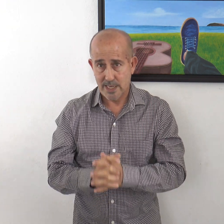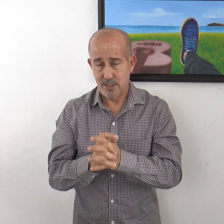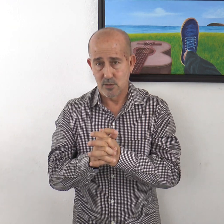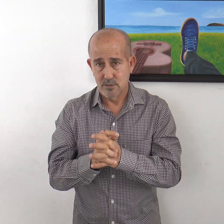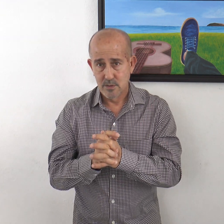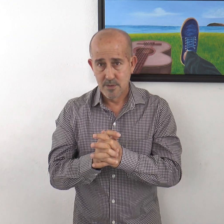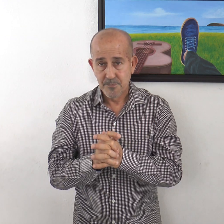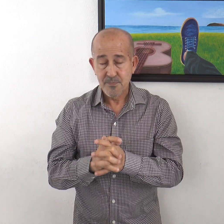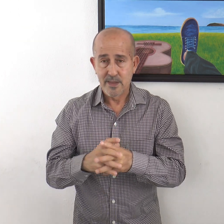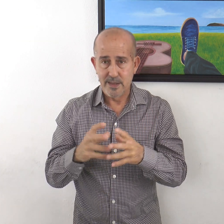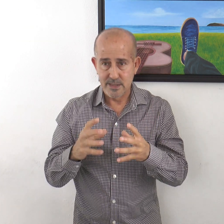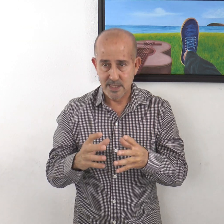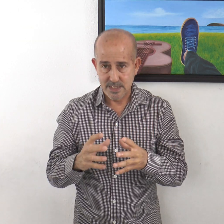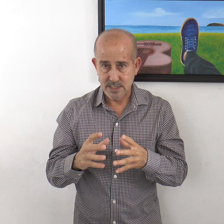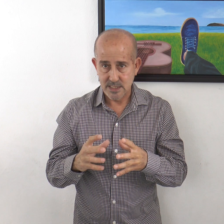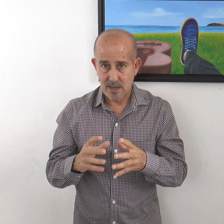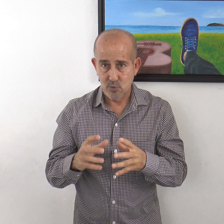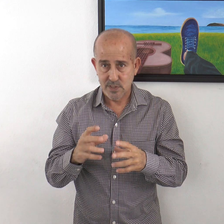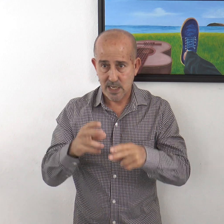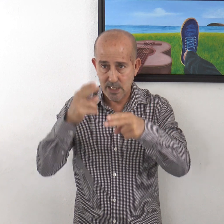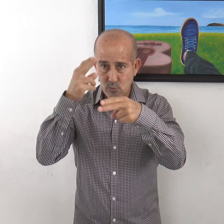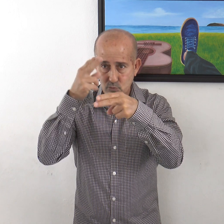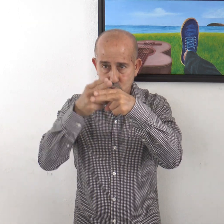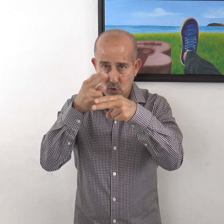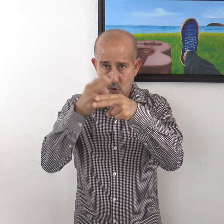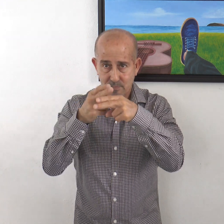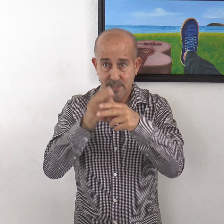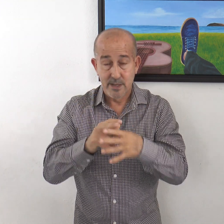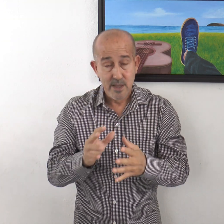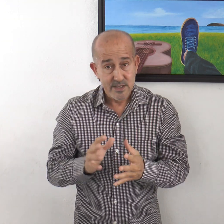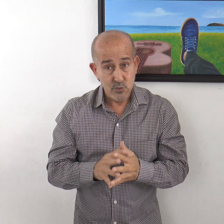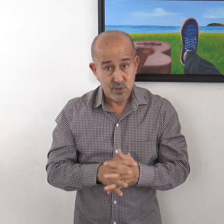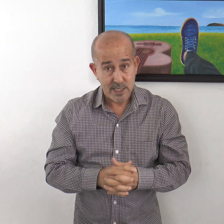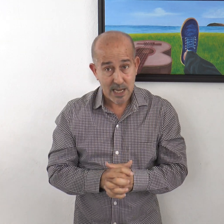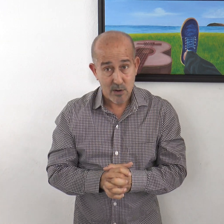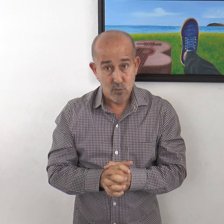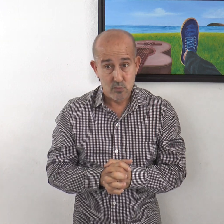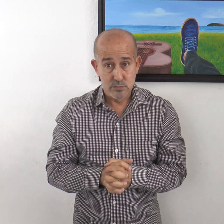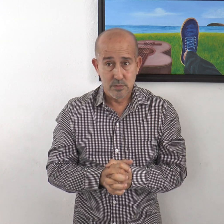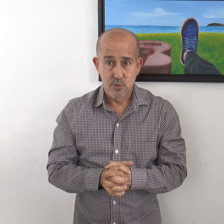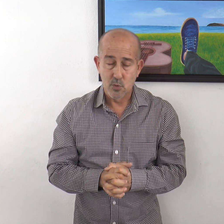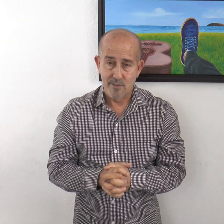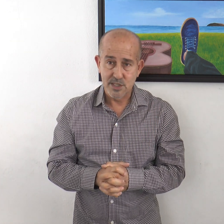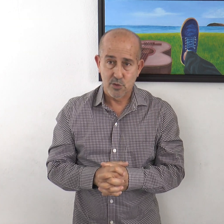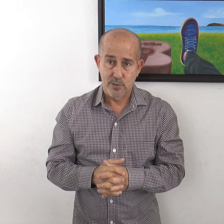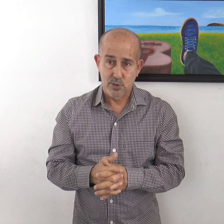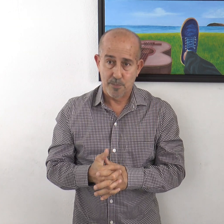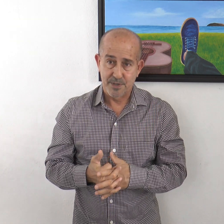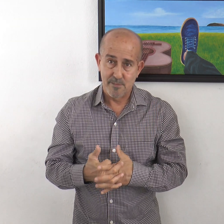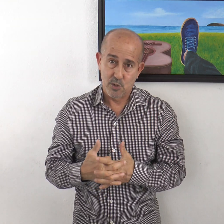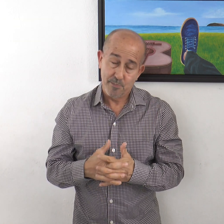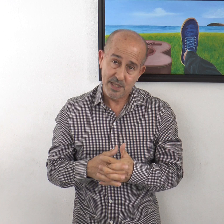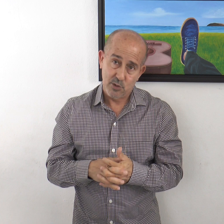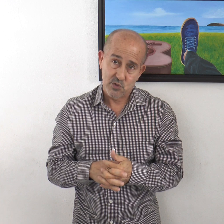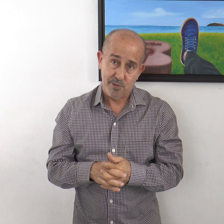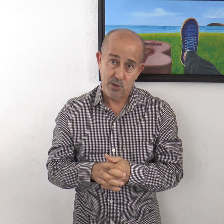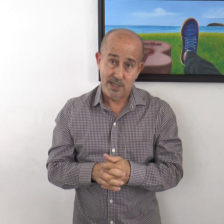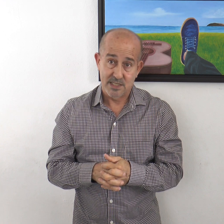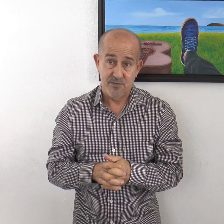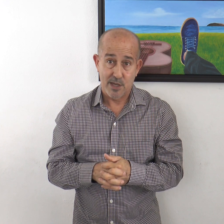usarlo necesitamos darle un nombre. Si usted aún no ha visto nuestros primeros videos sobre los clasificadores,